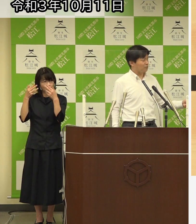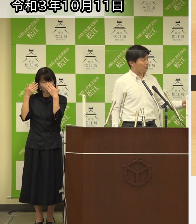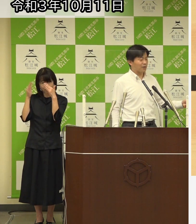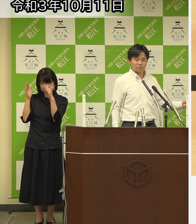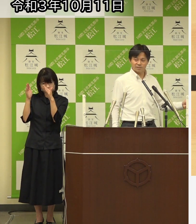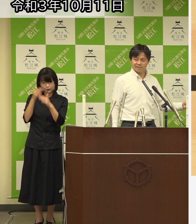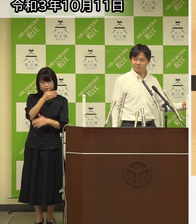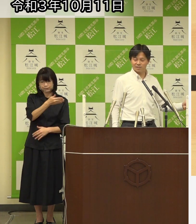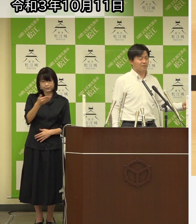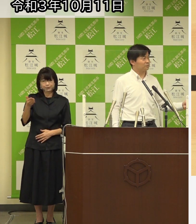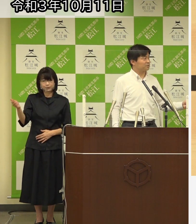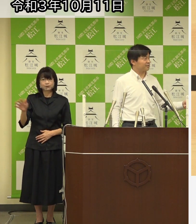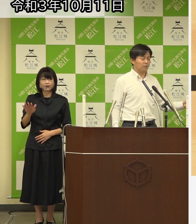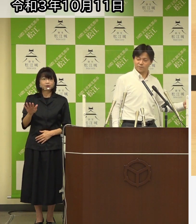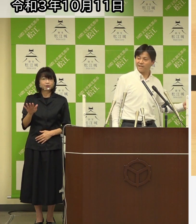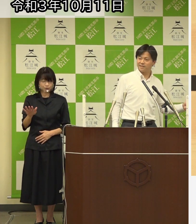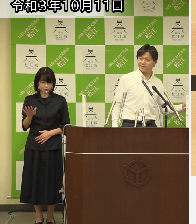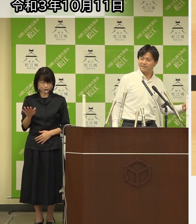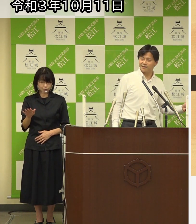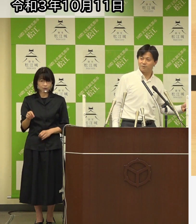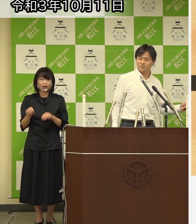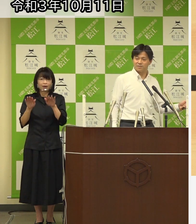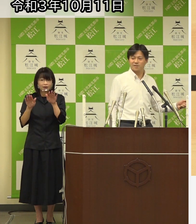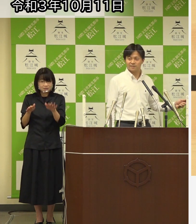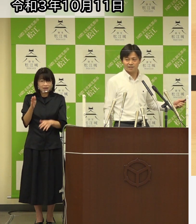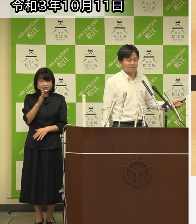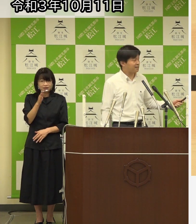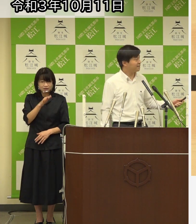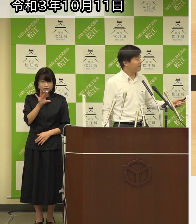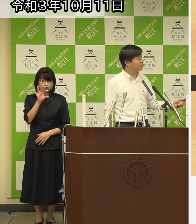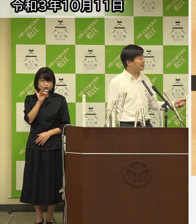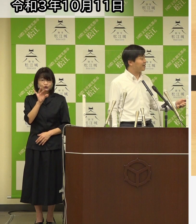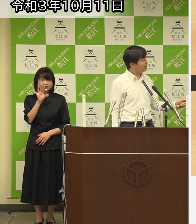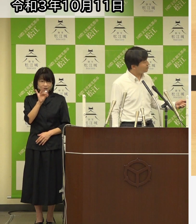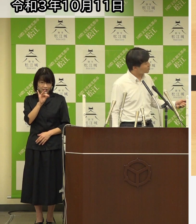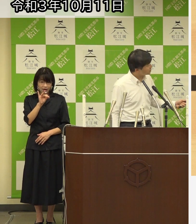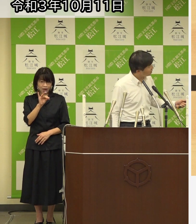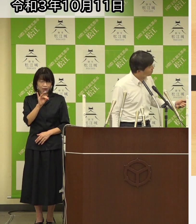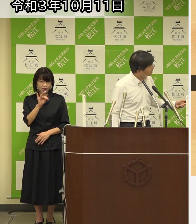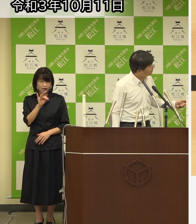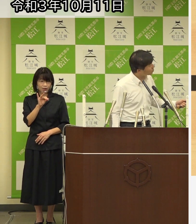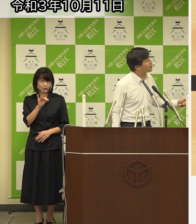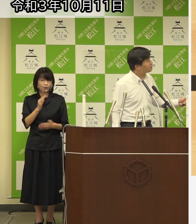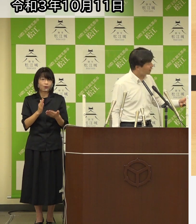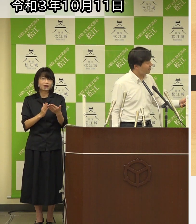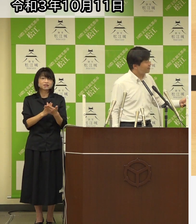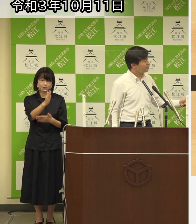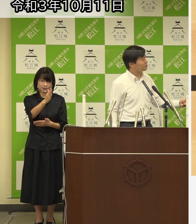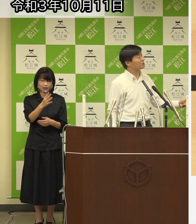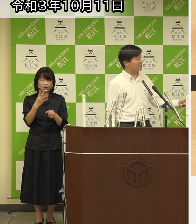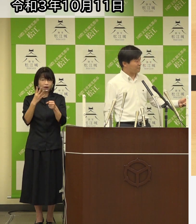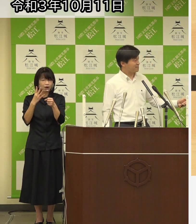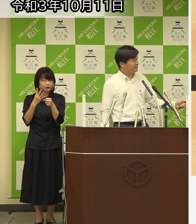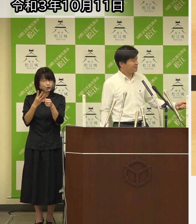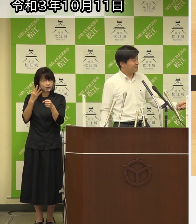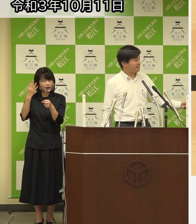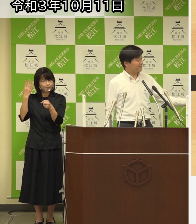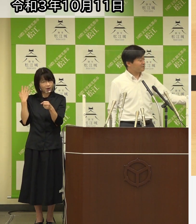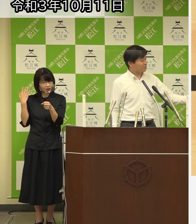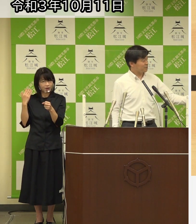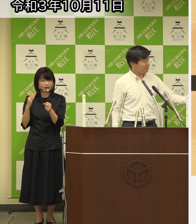のが他の自治体に比べると実は結構最近でございまして、3年半前、3年半前、4年半前ということにな